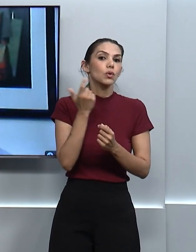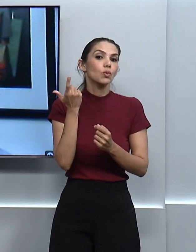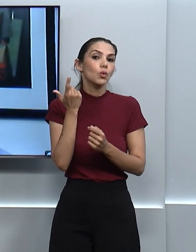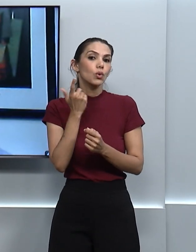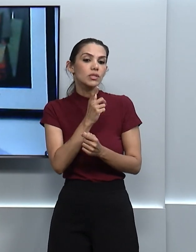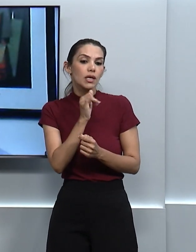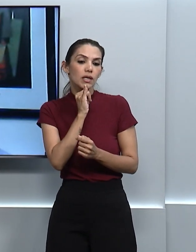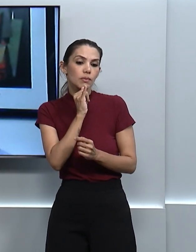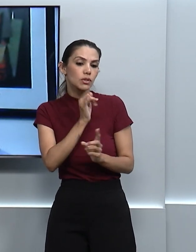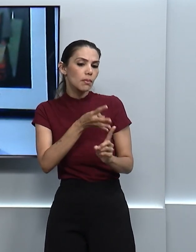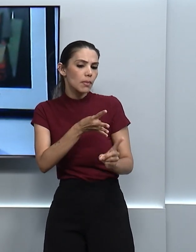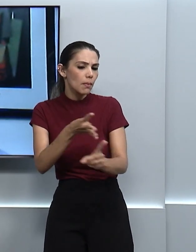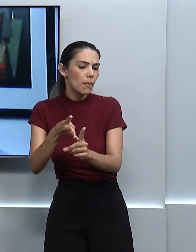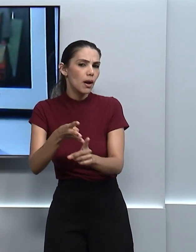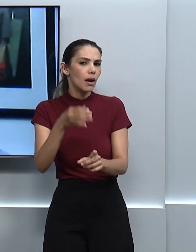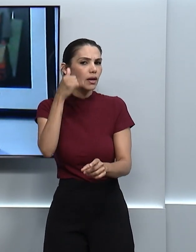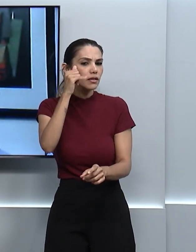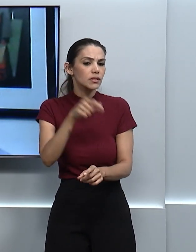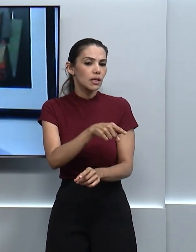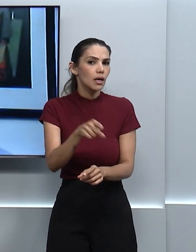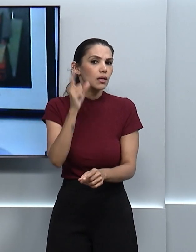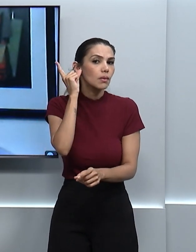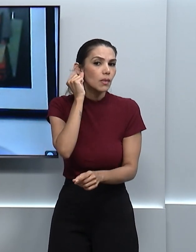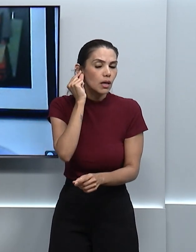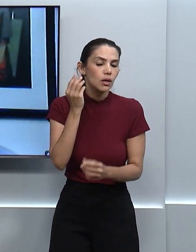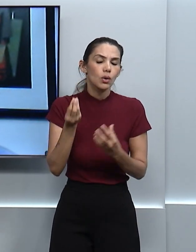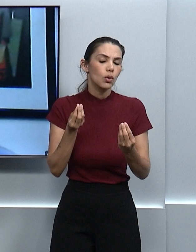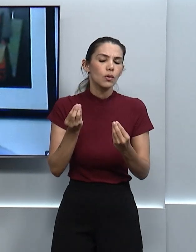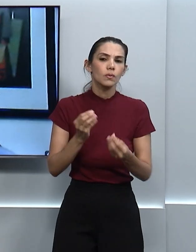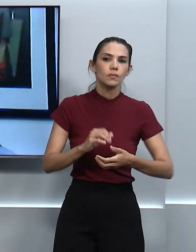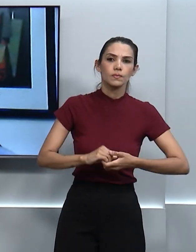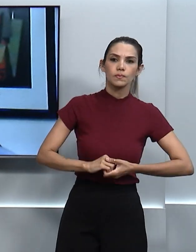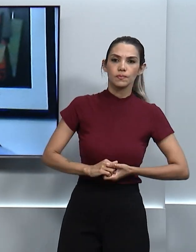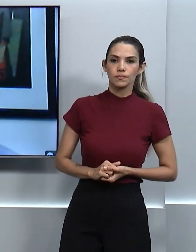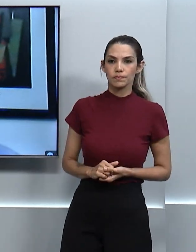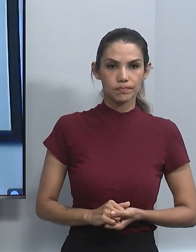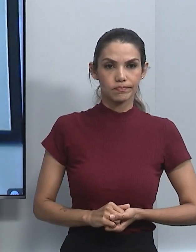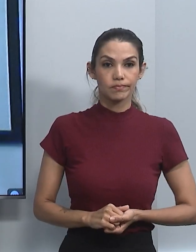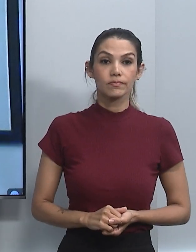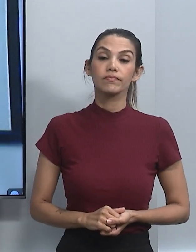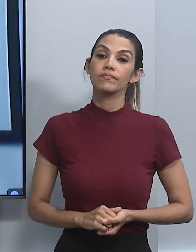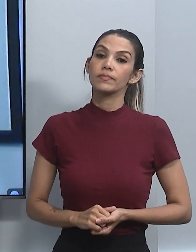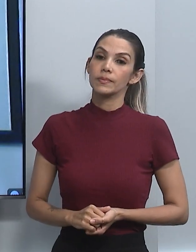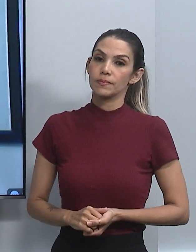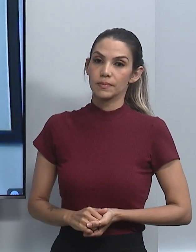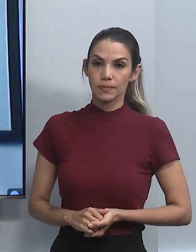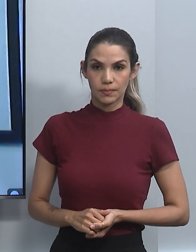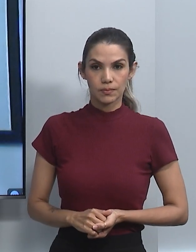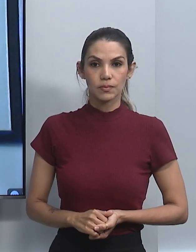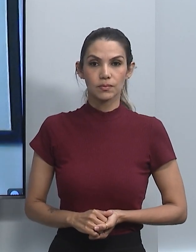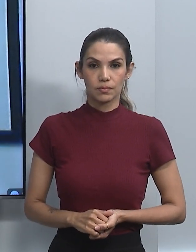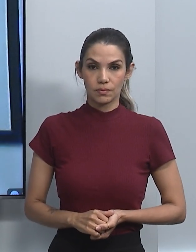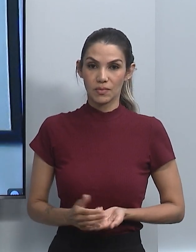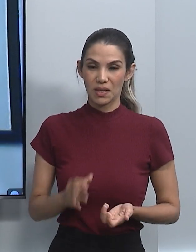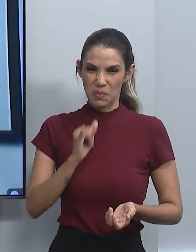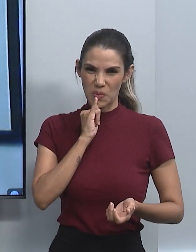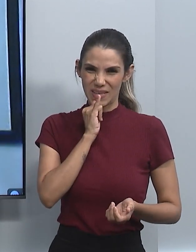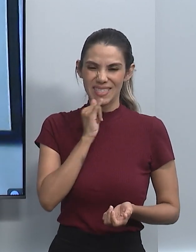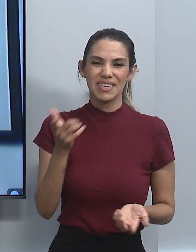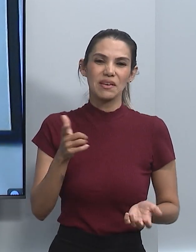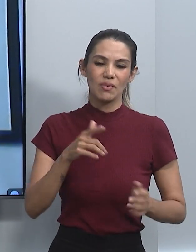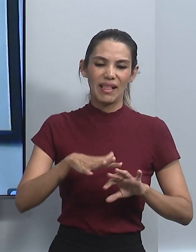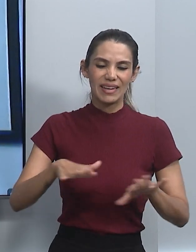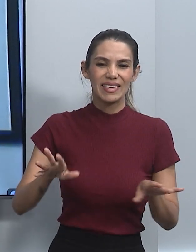essa criança possa ter algum nível de perda auditiva? A criança, ela mergulha muito,